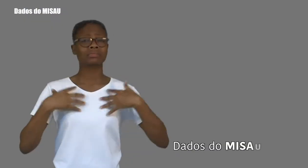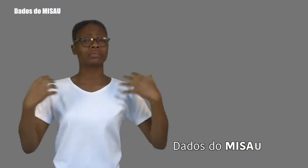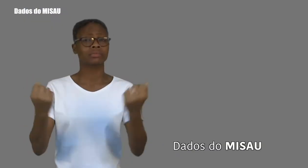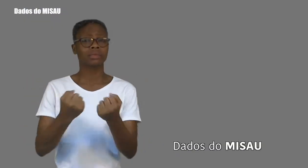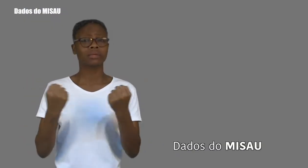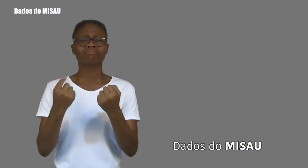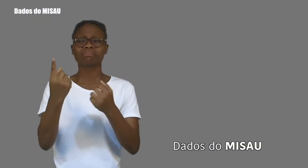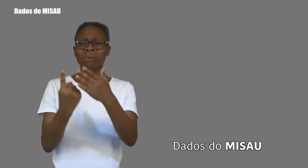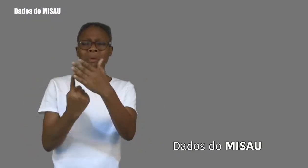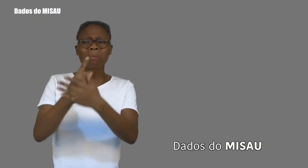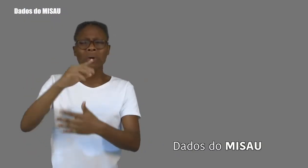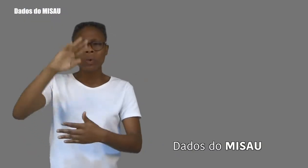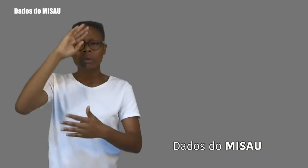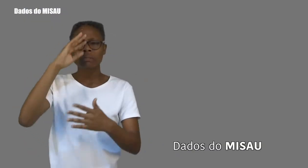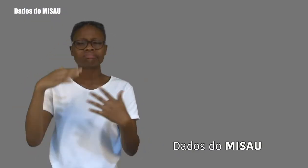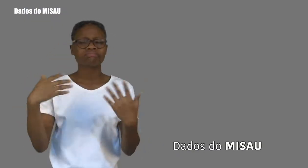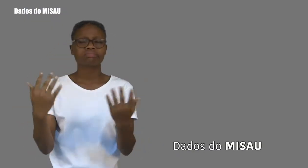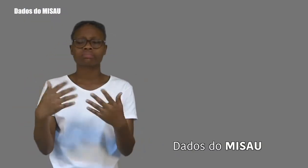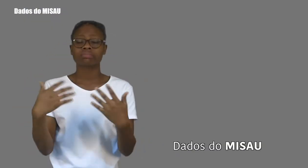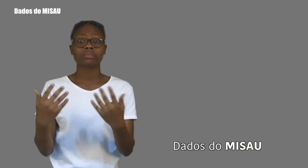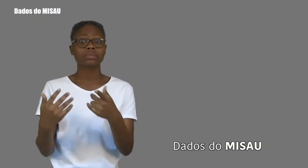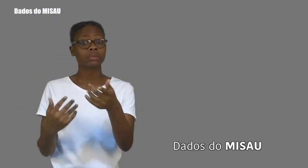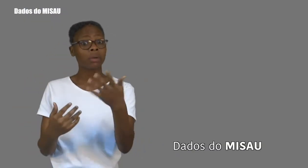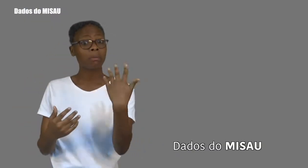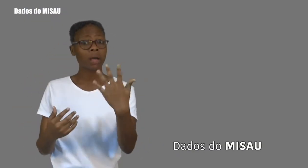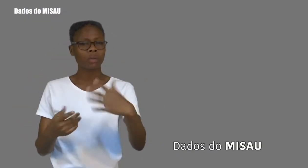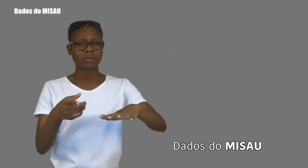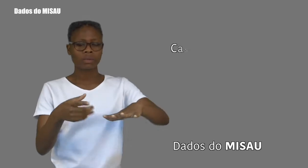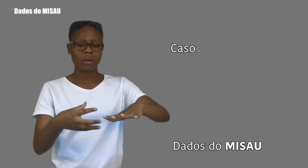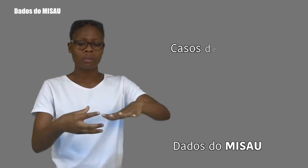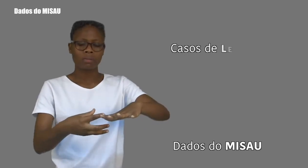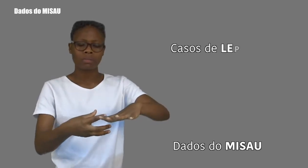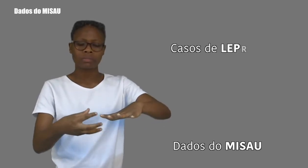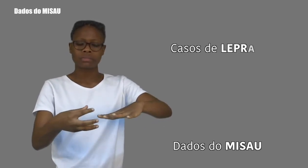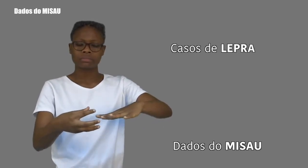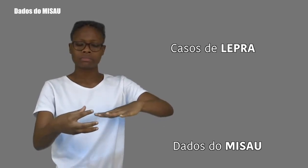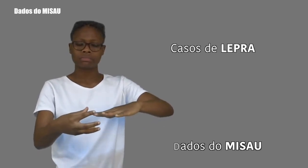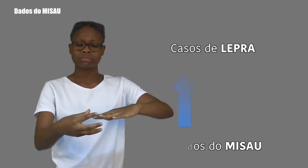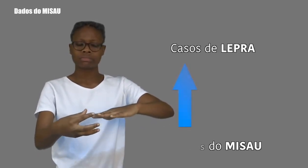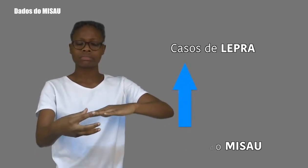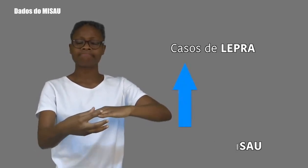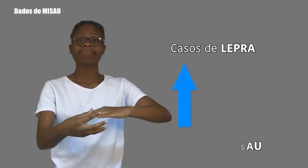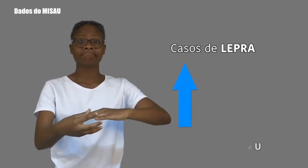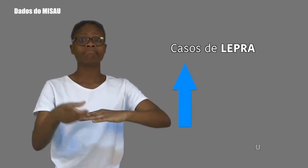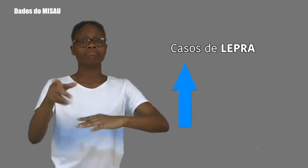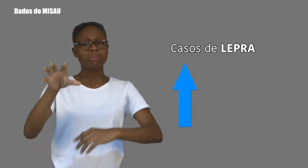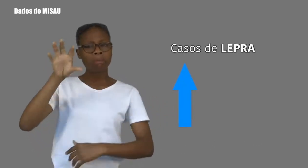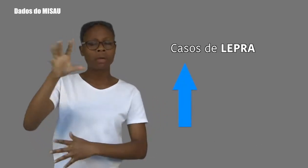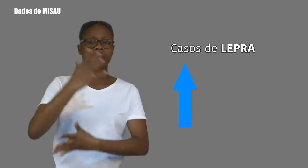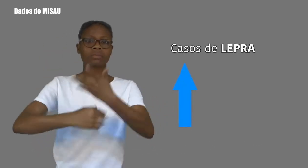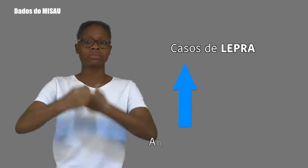De acordo com o Ministério da Saúde, os casos de lepra aumentaram no país. Só em 2017,